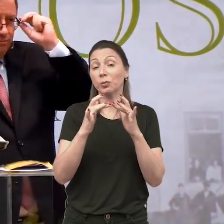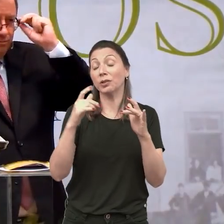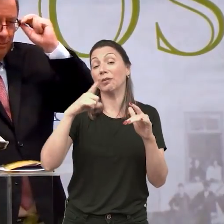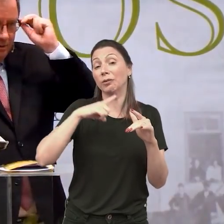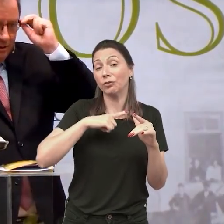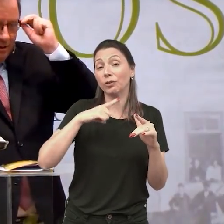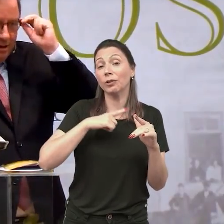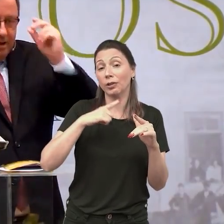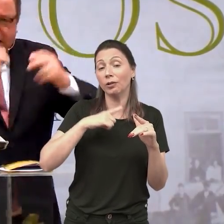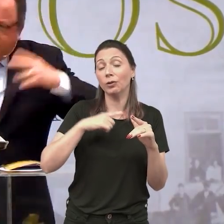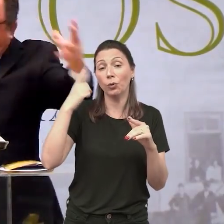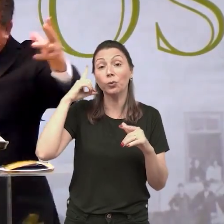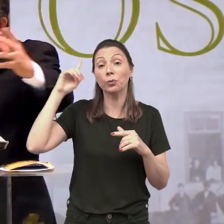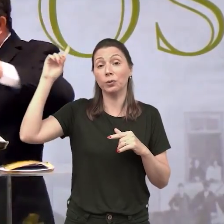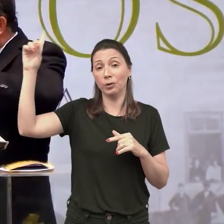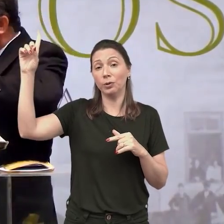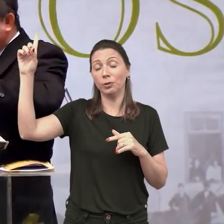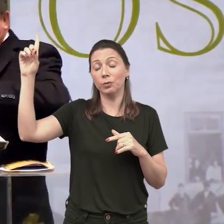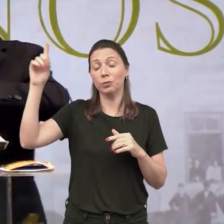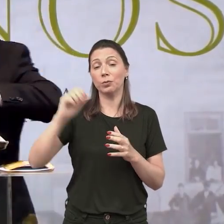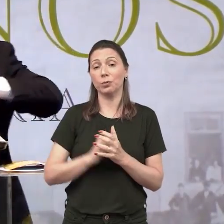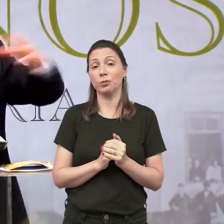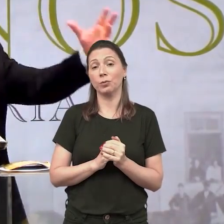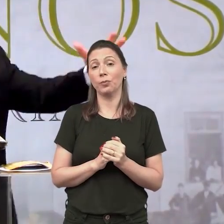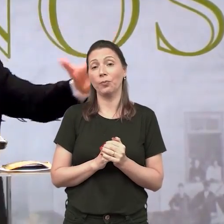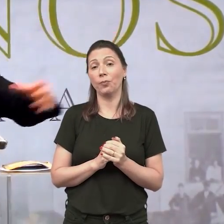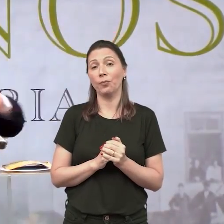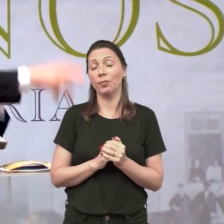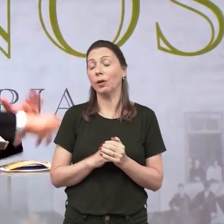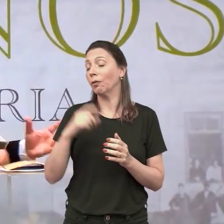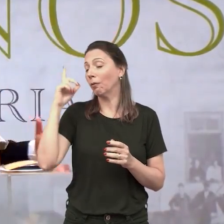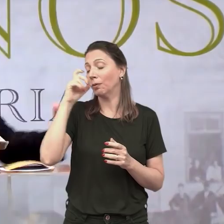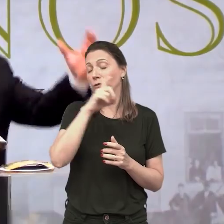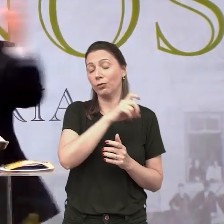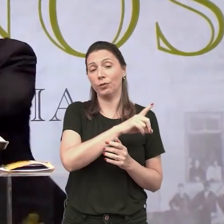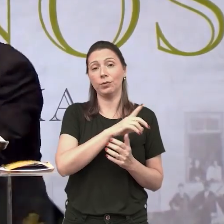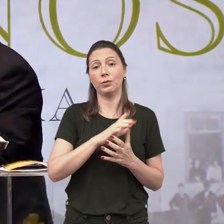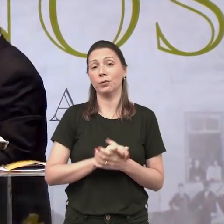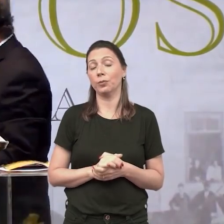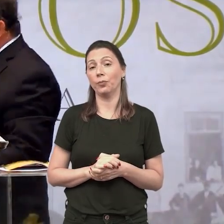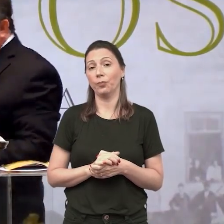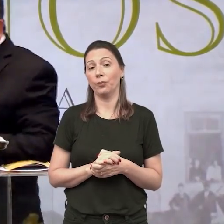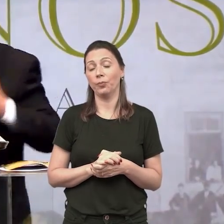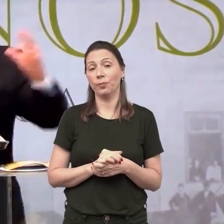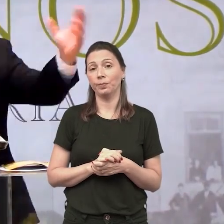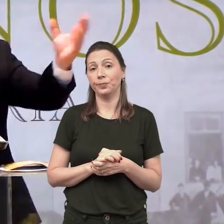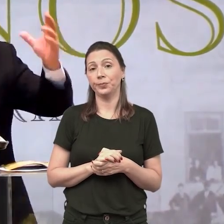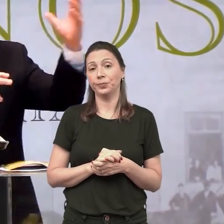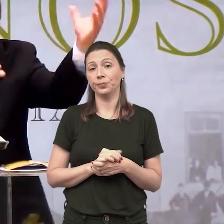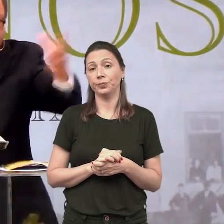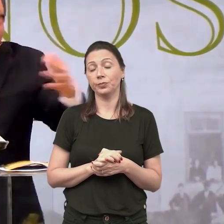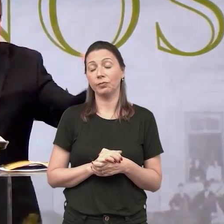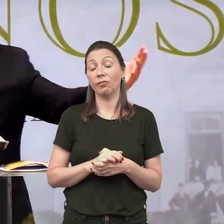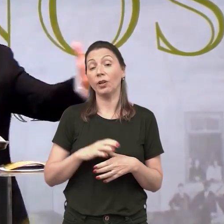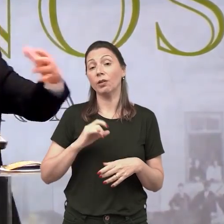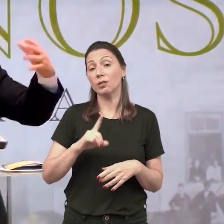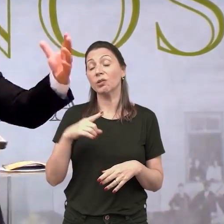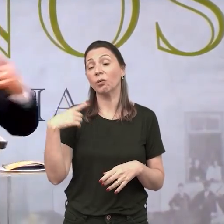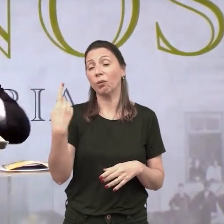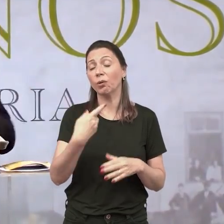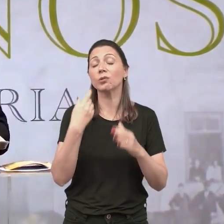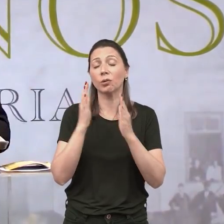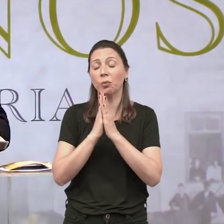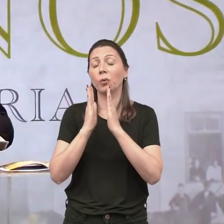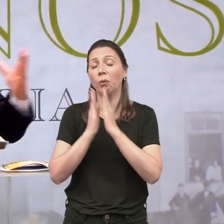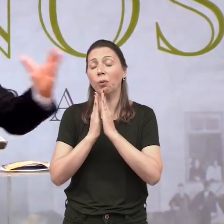mostrando. A gente toma decisão de rompante, a gente busca por aqui, busca por ali, mas se você está orando, se você está buscando, vai chegar